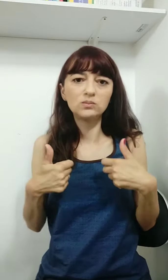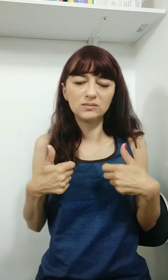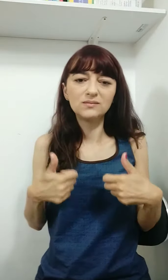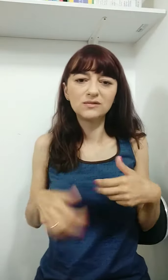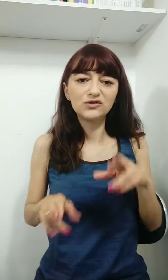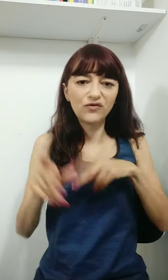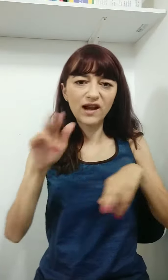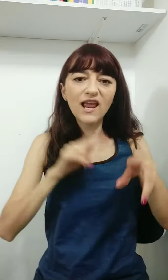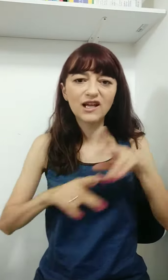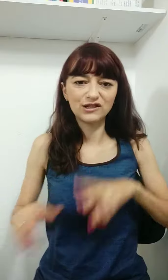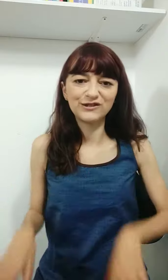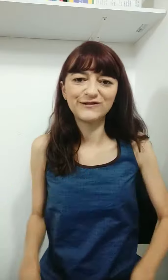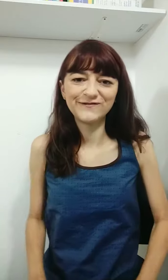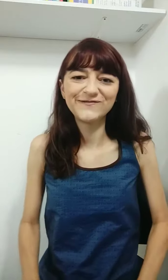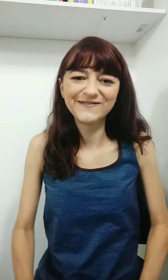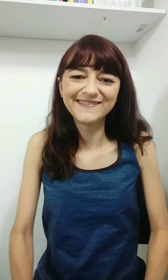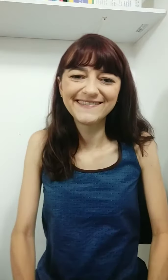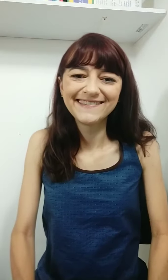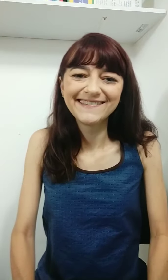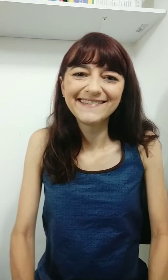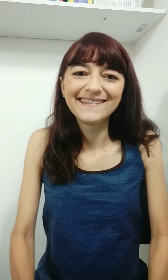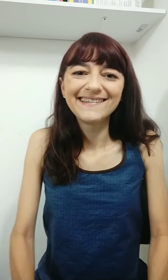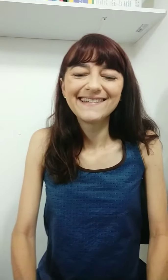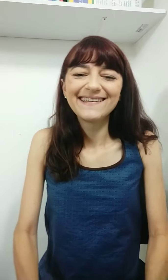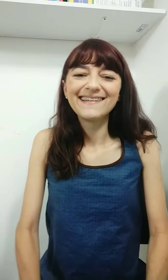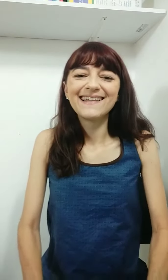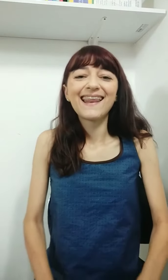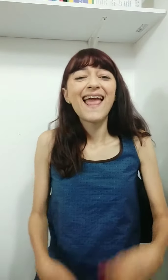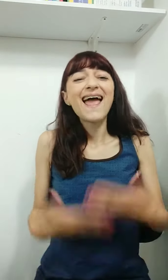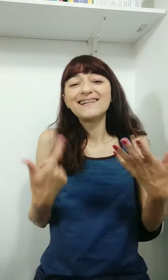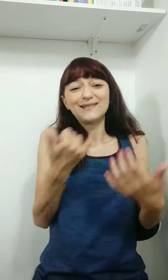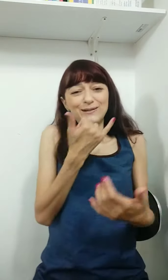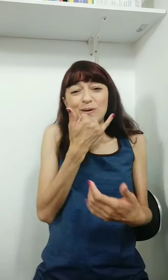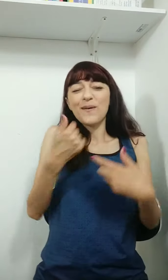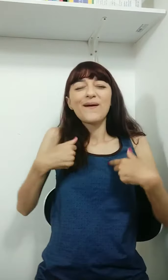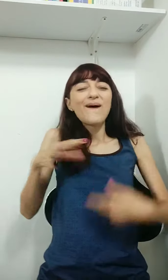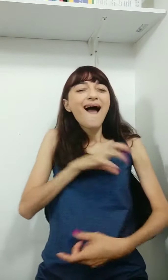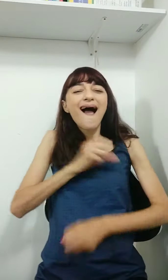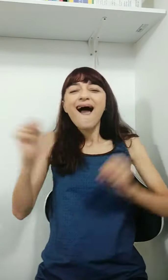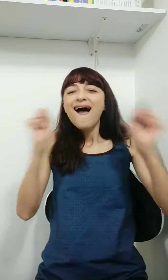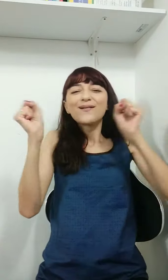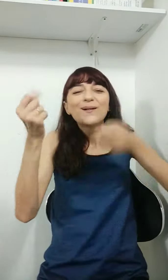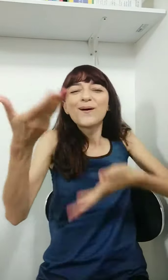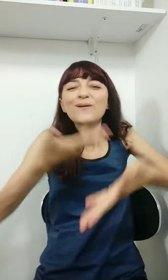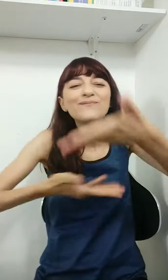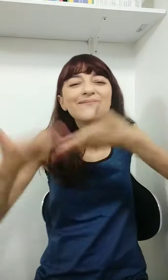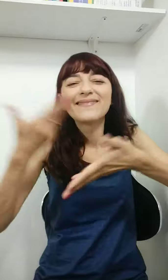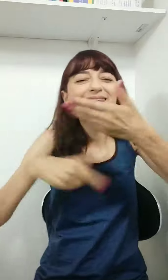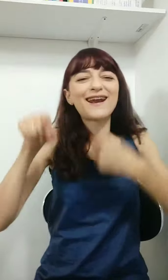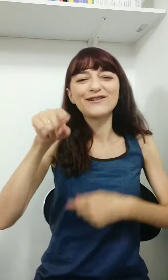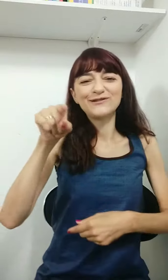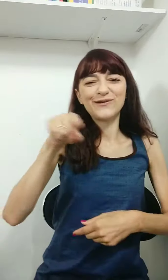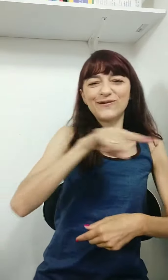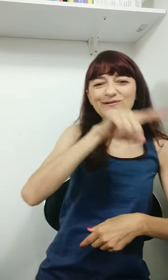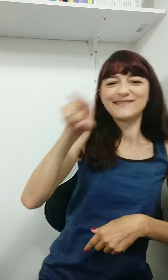forma pequena diferença, às vezes é uma pequena variação daquele mesmo sinal que você já conhece, tá? Mas vocês me